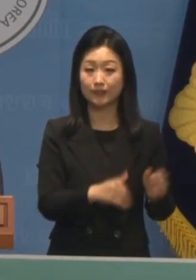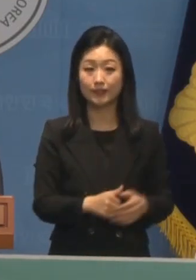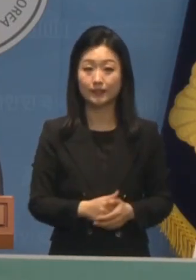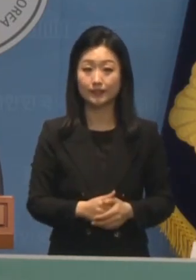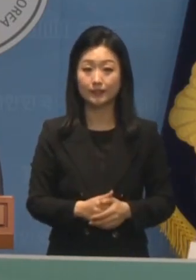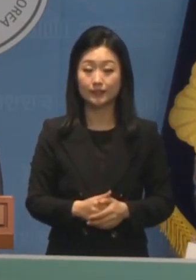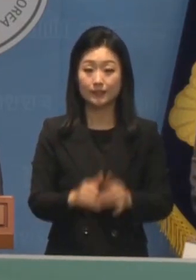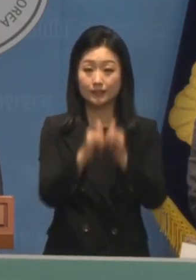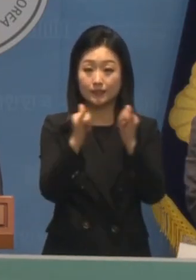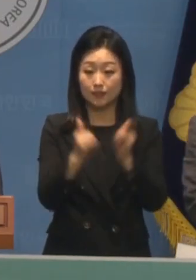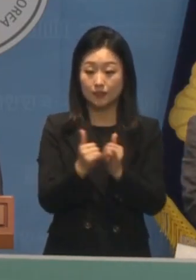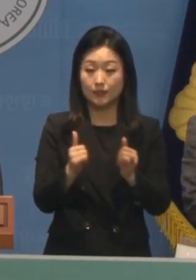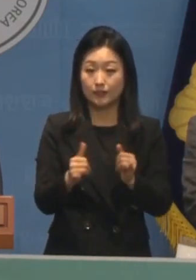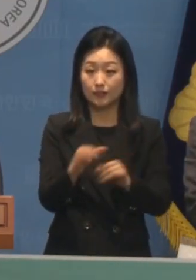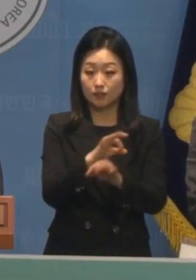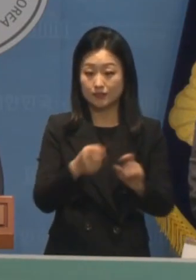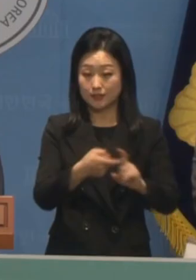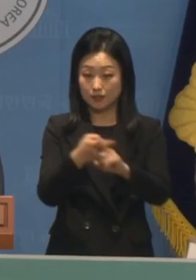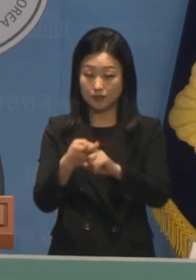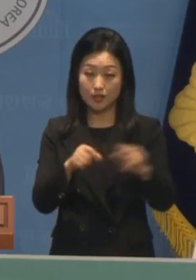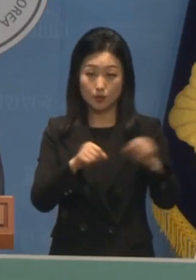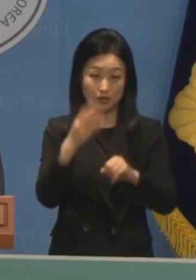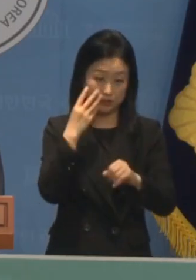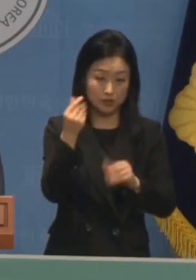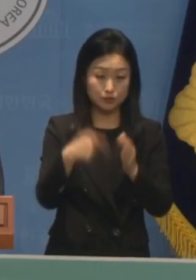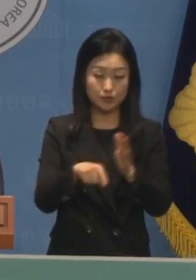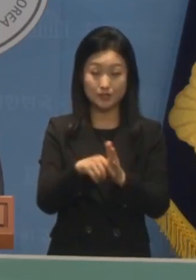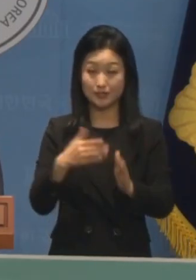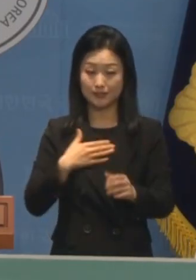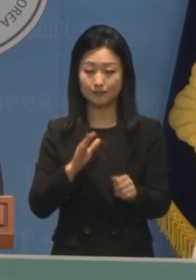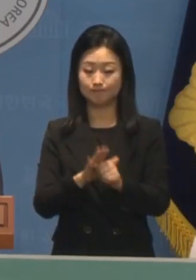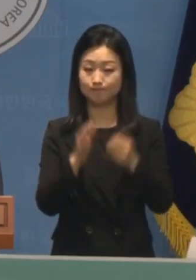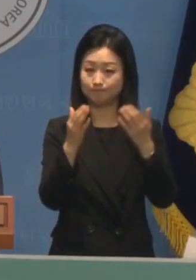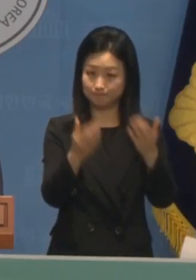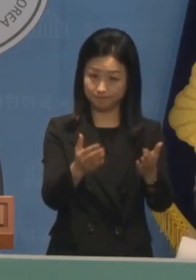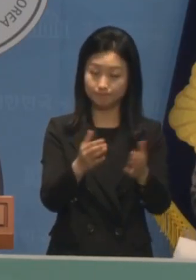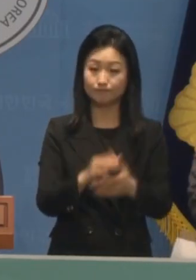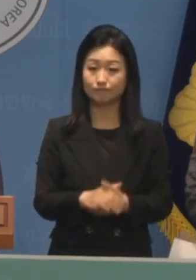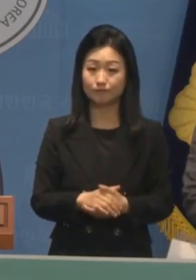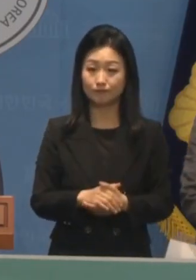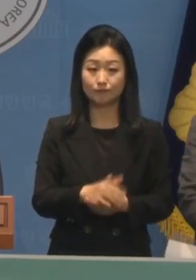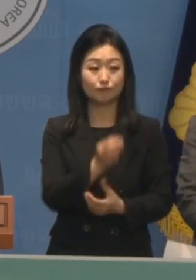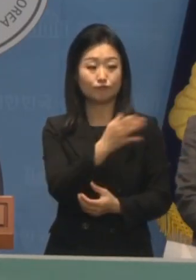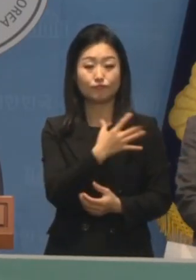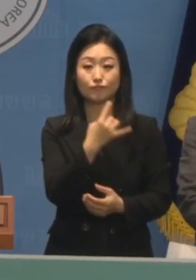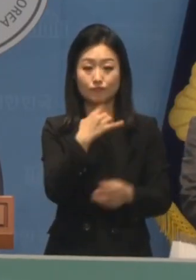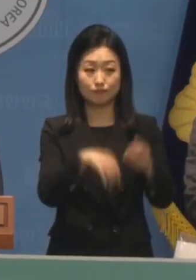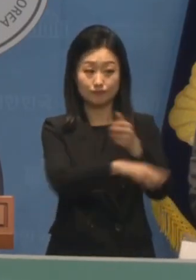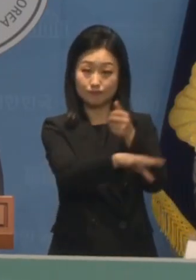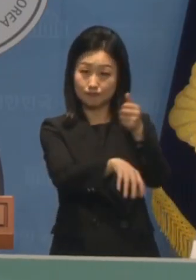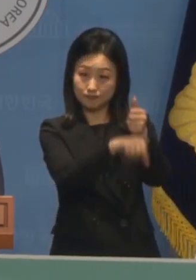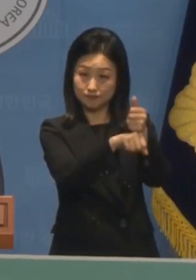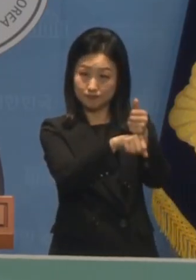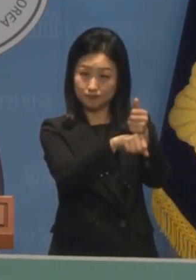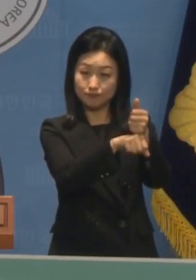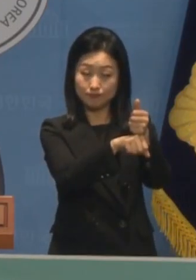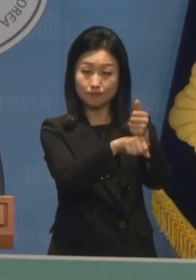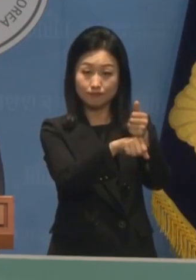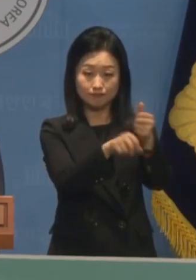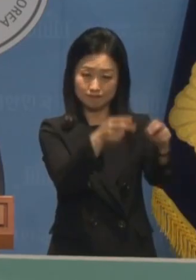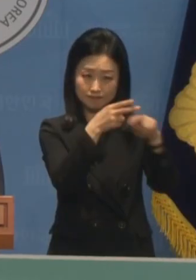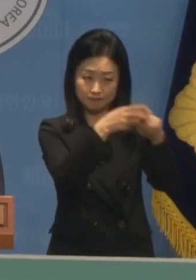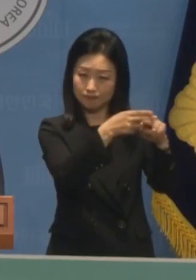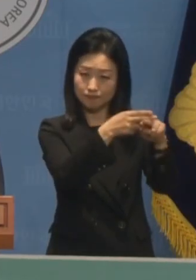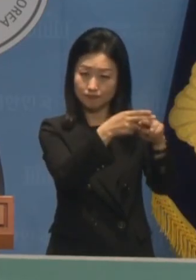사회연대경제의 활성화에 기본소득당이 앞장서겠습니다. 무한경쟁과 승자독식이라고 하는 시장경제 논리만으로는